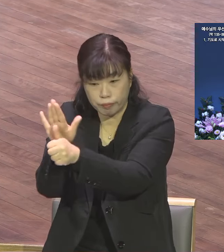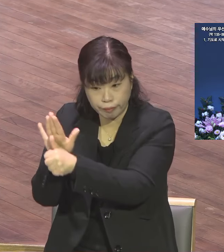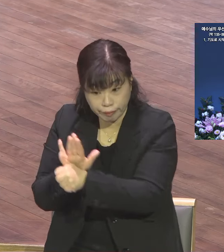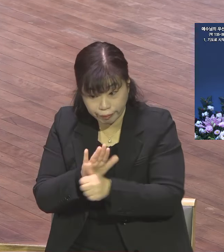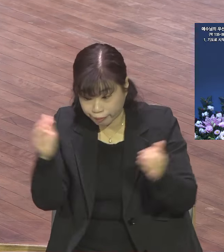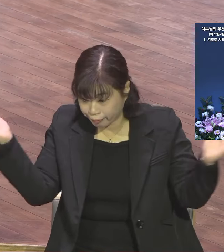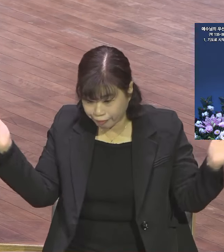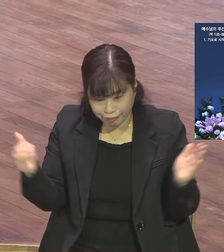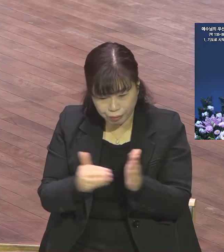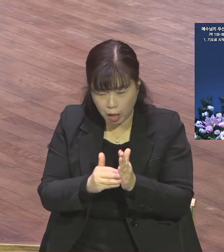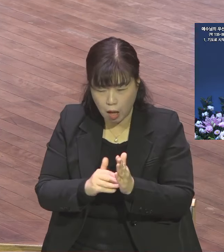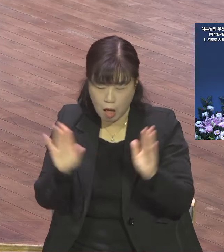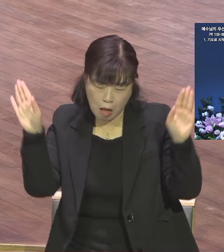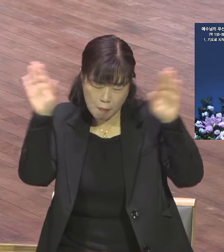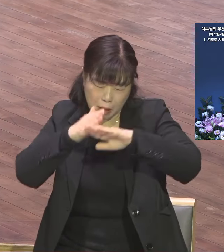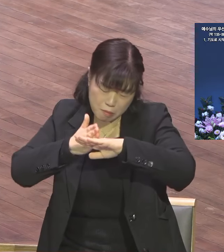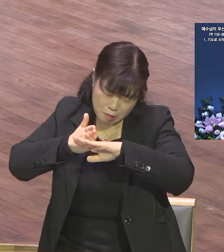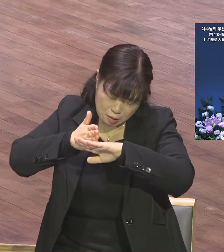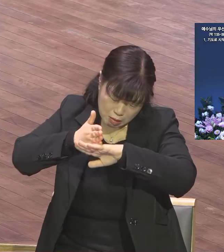보면 새벽 밝기도 전에